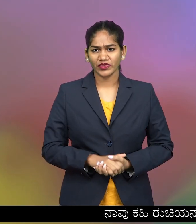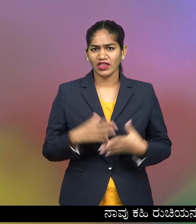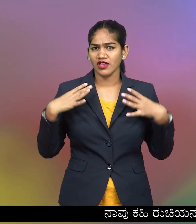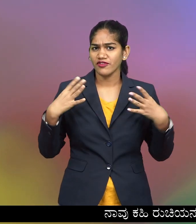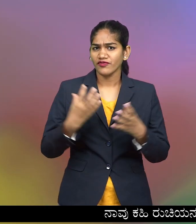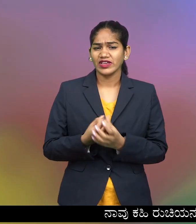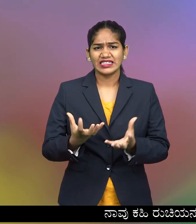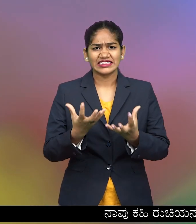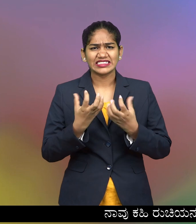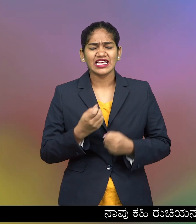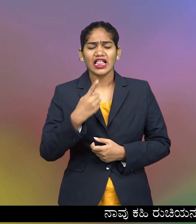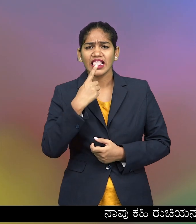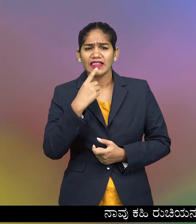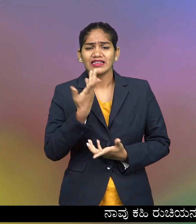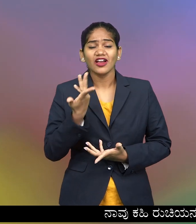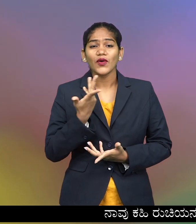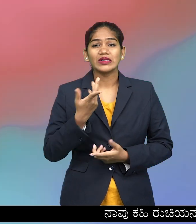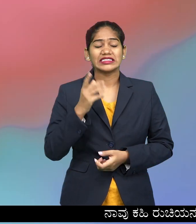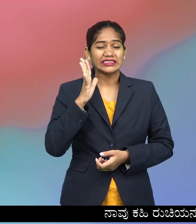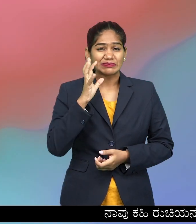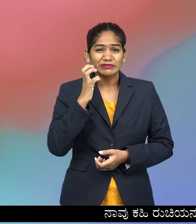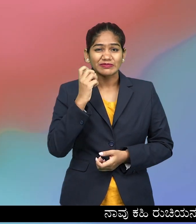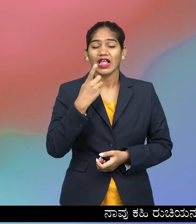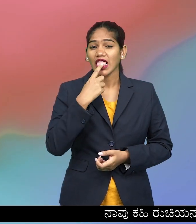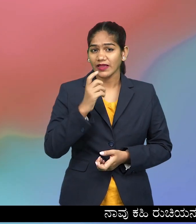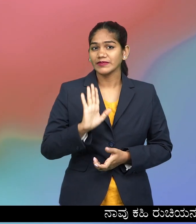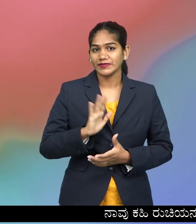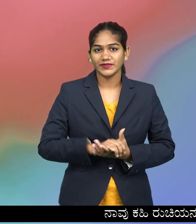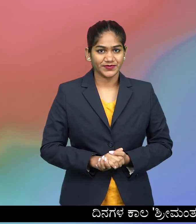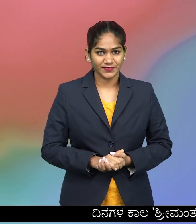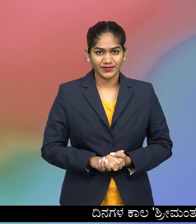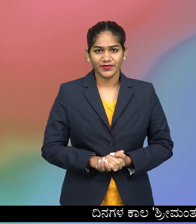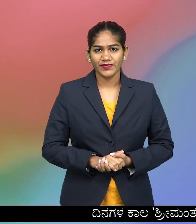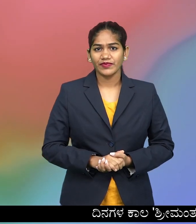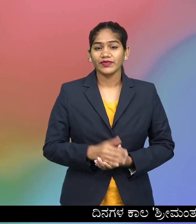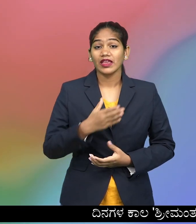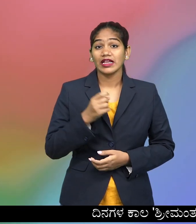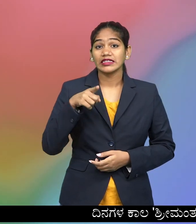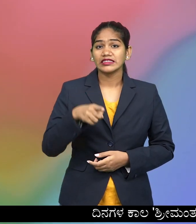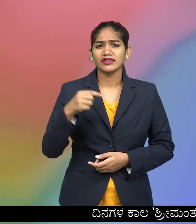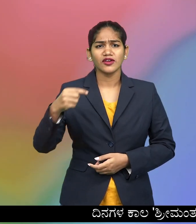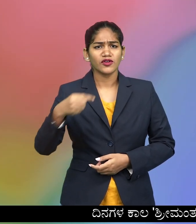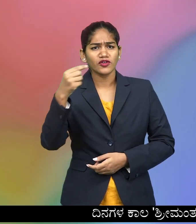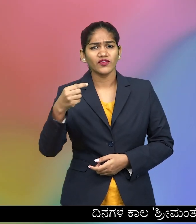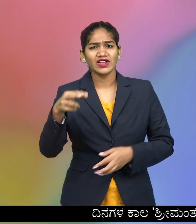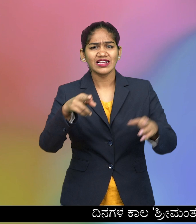ನಾವು ಕಹಿ ರುಚಿಯನ್ನು ಪಡೆಯುತ್ತೇವೆ ಮತ್ತು ಇದು ಹಲವು ದಿನಗಳ ಕಾಲ ಶ್ರೀಮಂತ ಊಟವನ್ನು